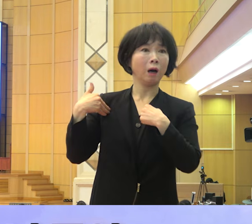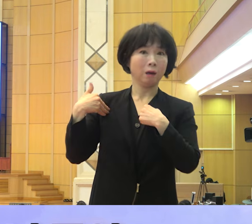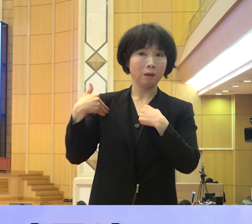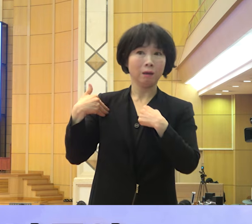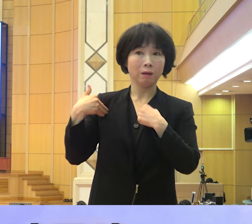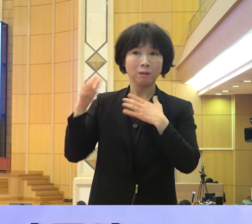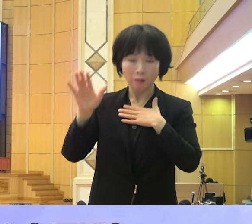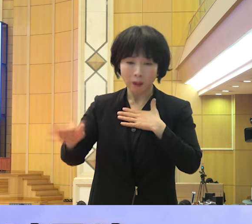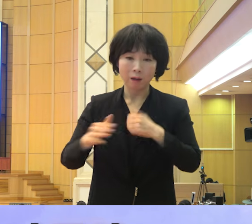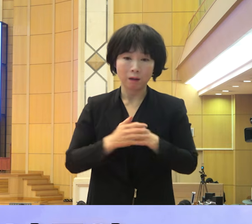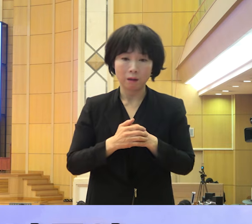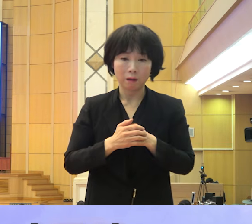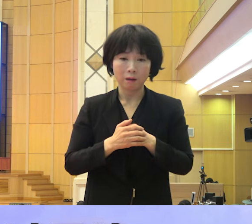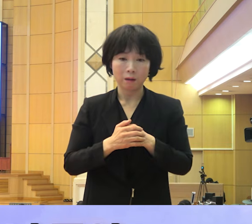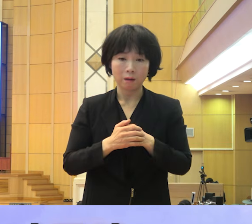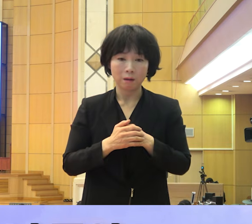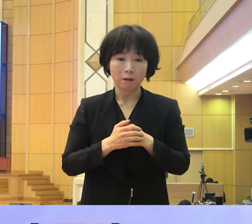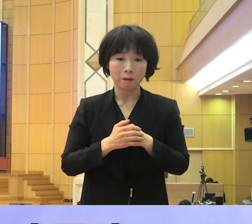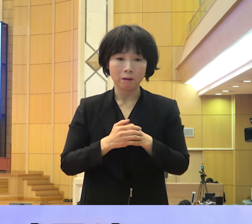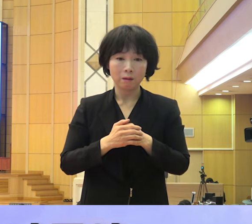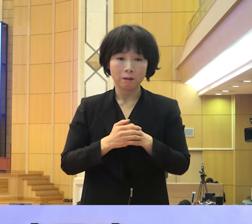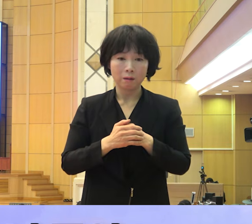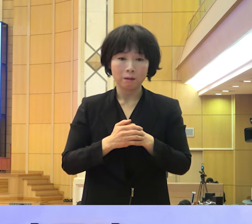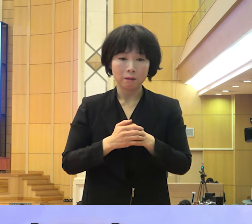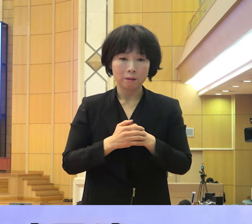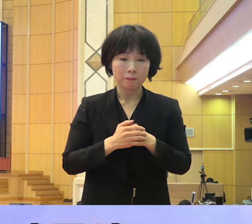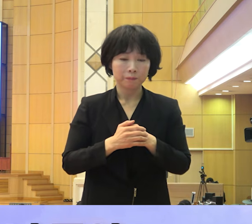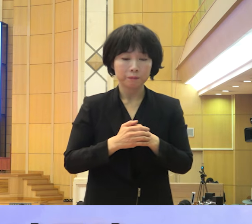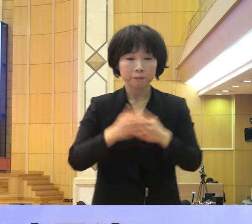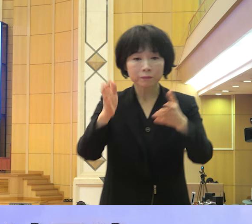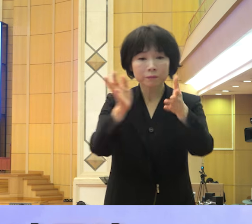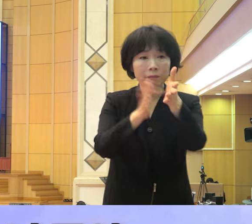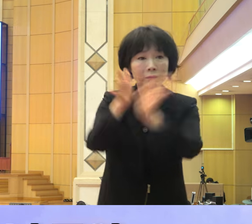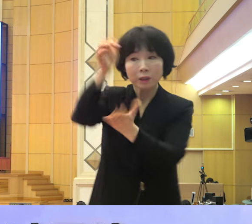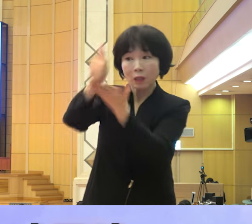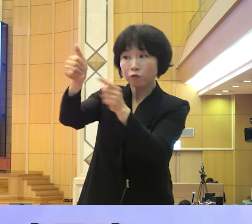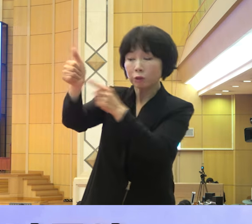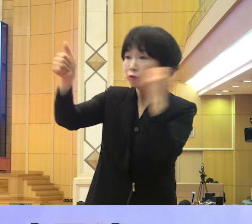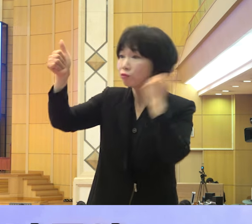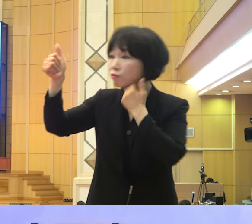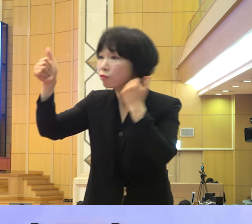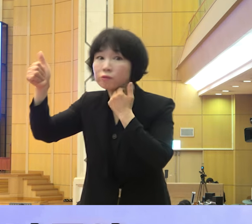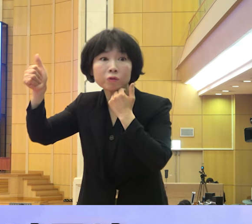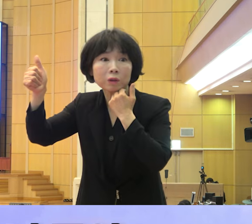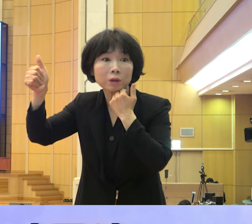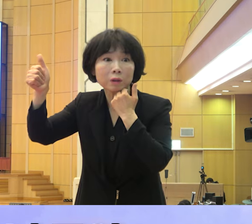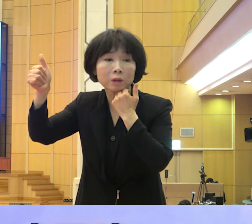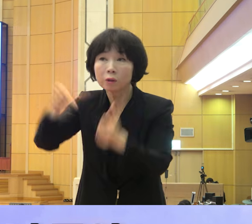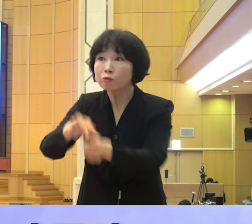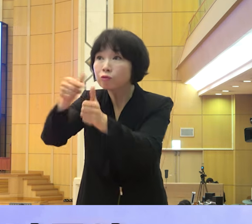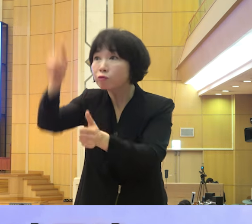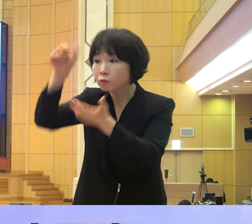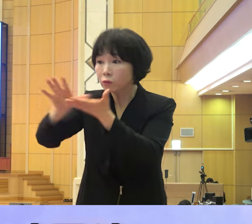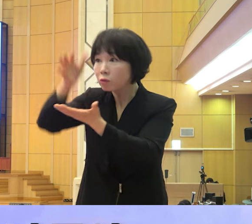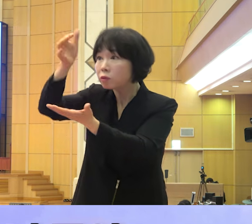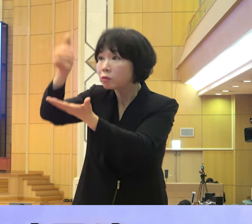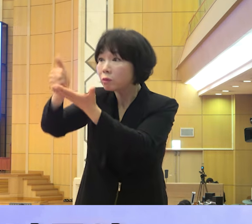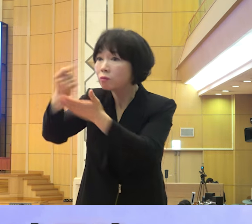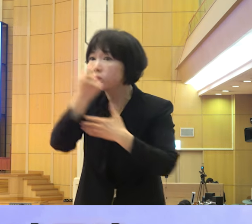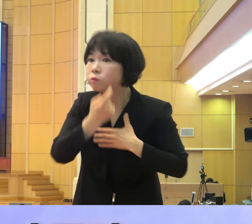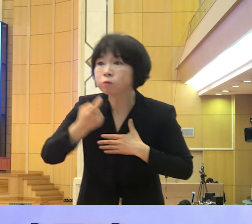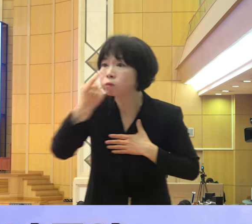그를 알지 못하였으나 예수가 소위 그리스도라는 사실을 알지 못하였으나